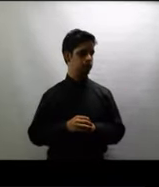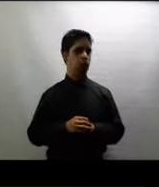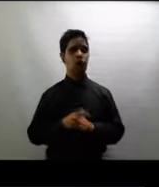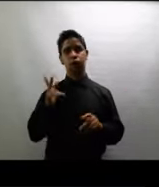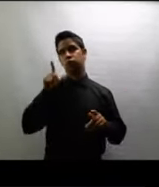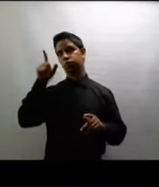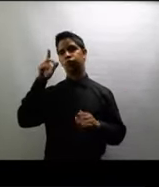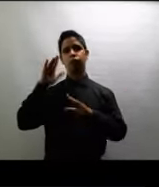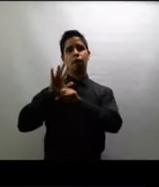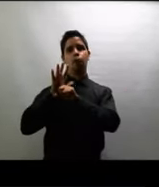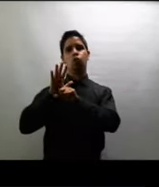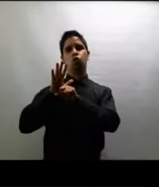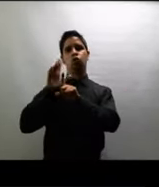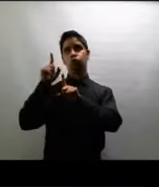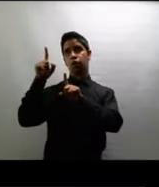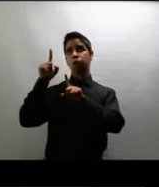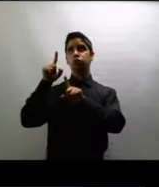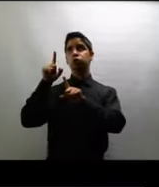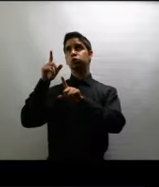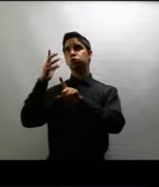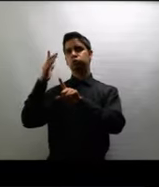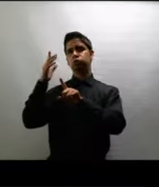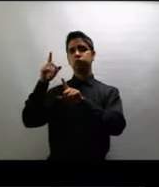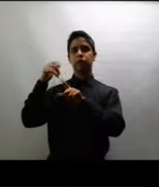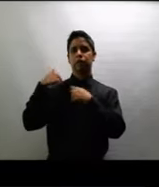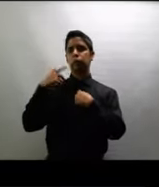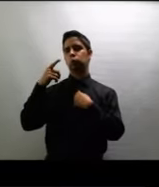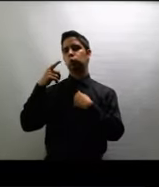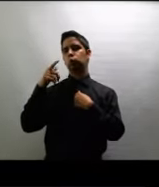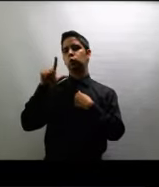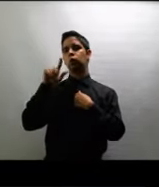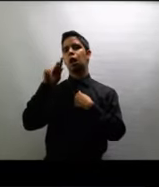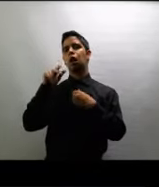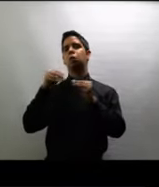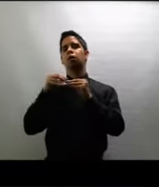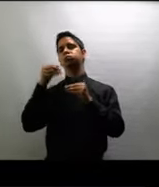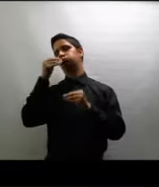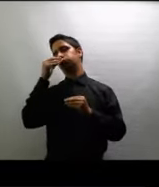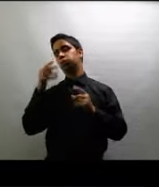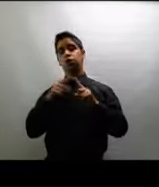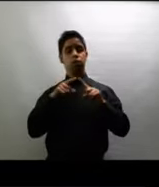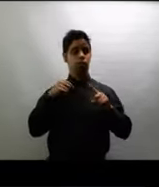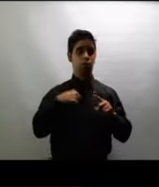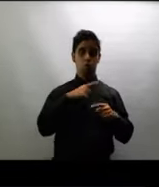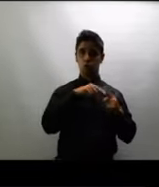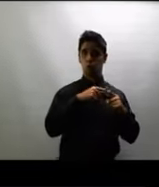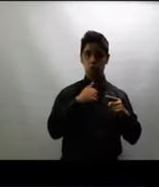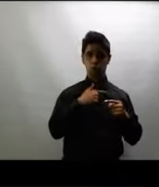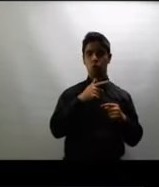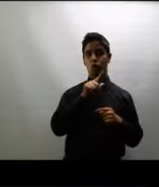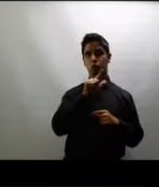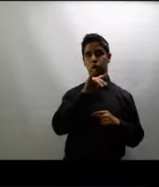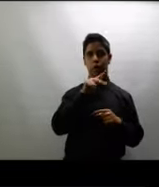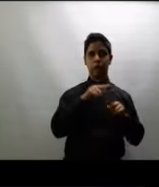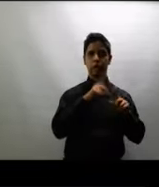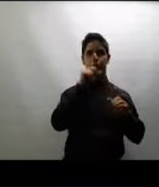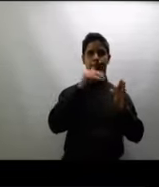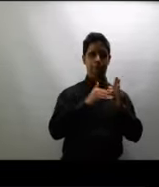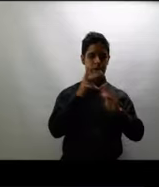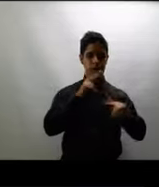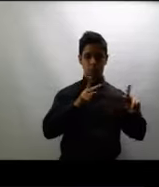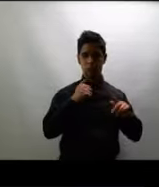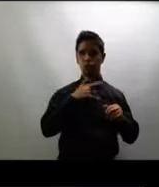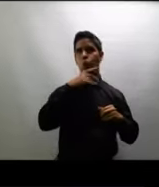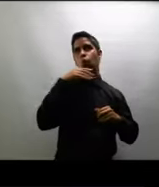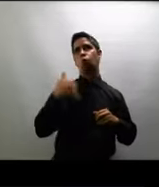importa, pero cuando tú eres pequeñito, cada vez que tú ves, cuando yo llegué a los primeros 1,000 en la página, yo casi hago un party. O sea, cuando alguien